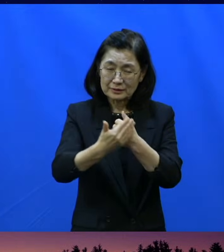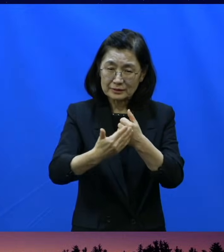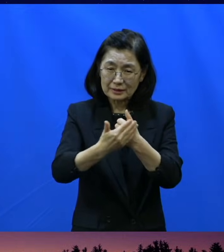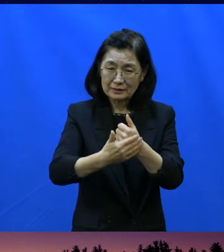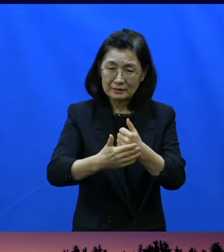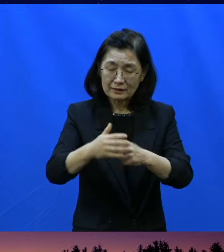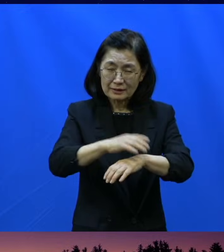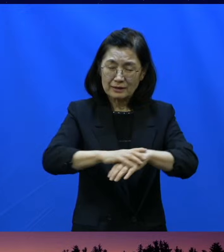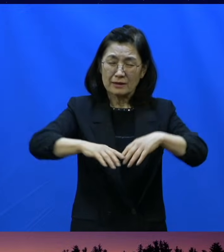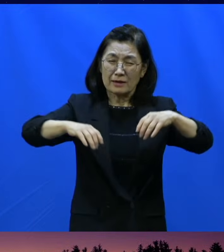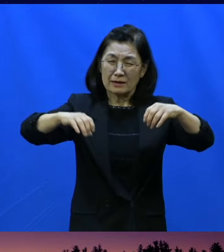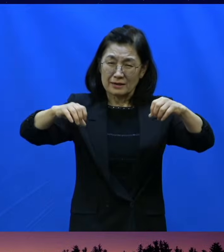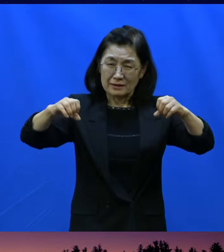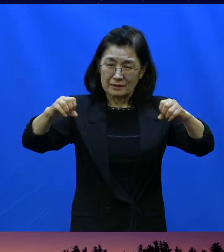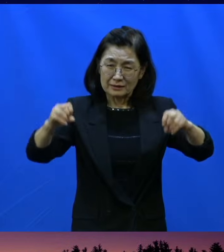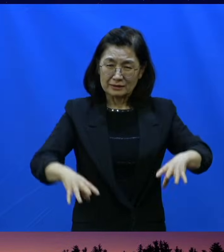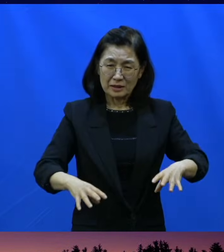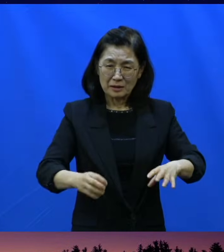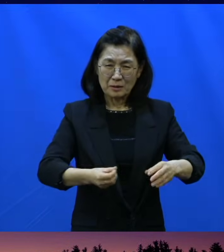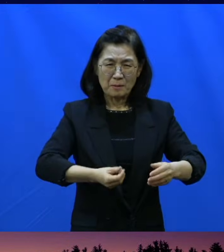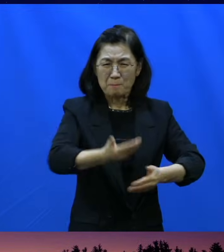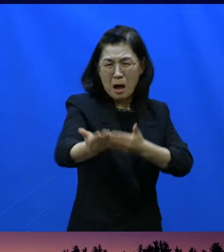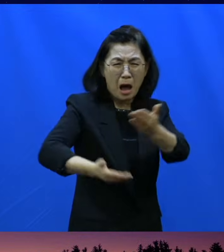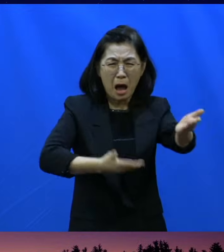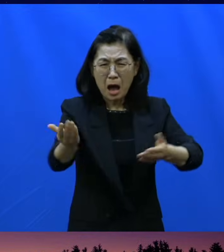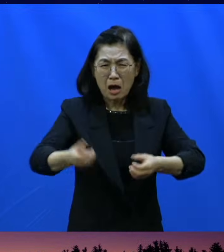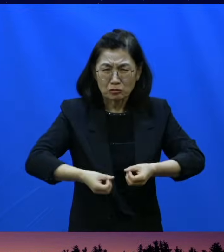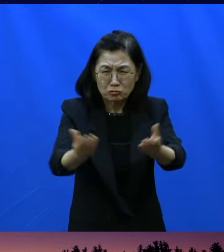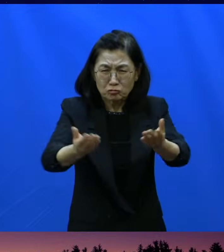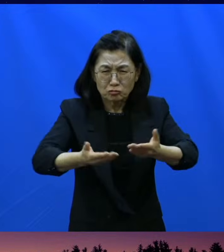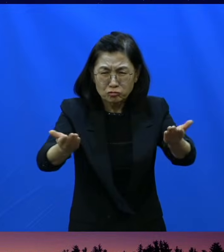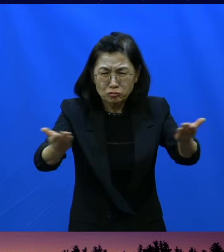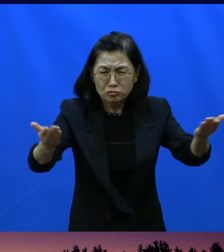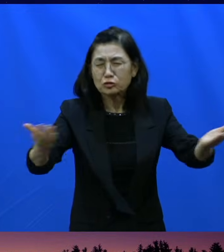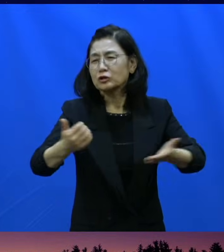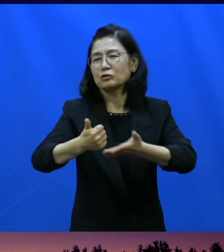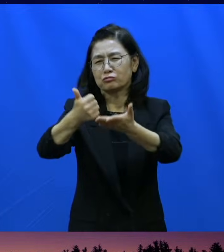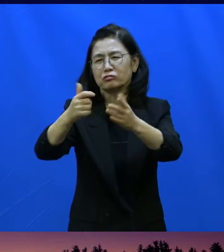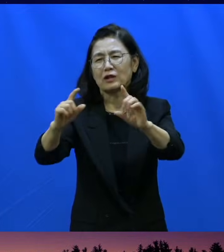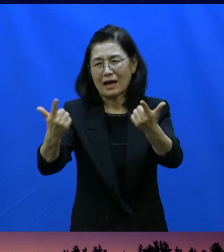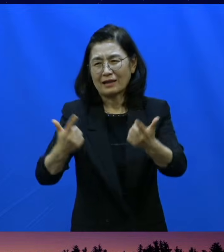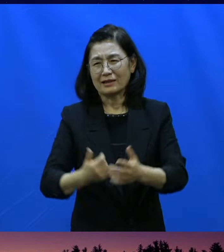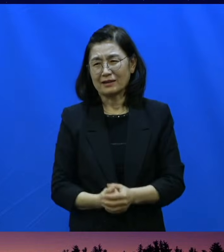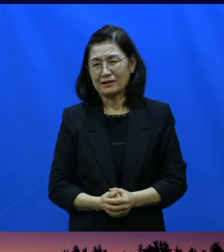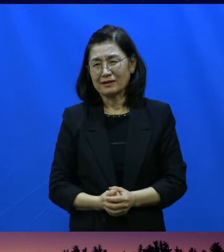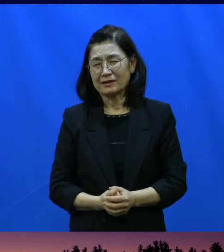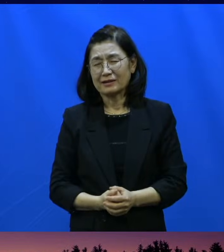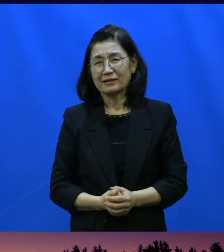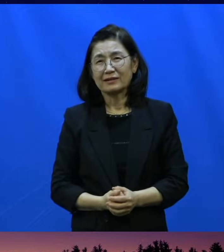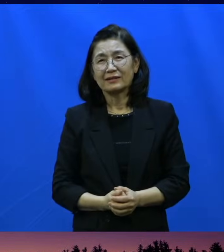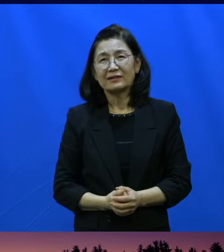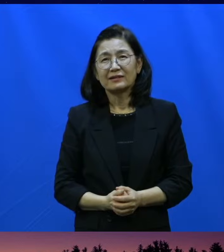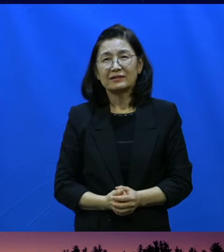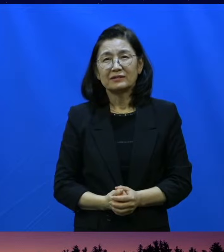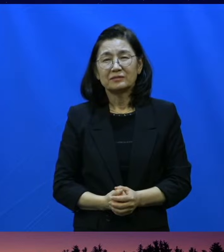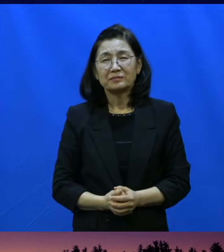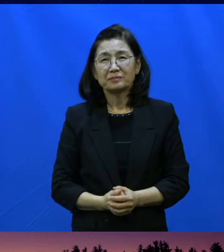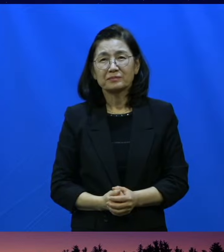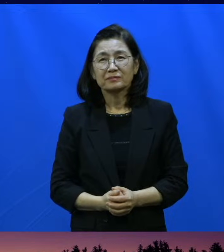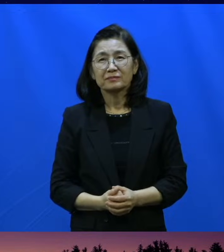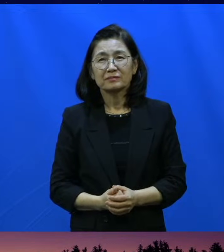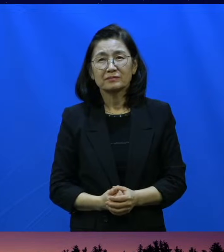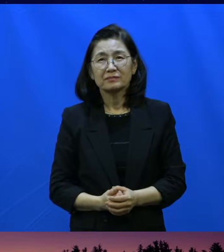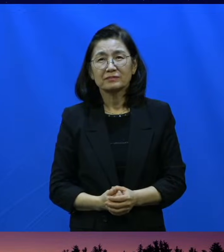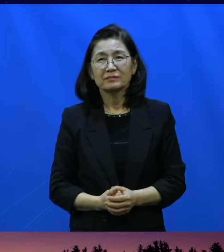아무 때나 그냥 흩뿌리는 분은 아니라는 거예요. 아무 때나 이렇게 뭐 그냥 받을